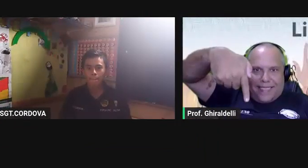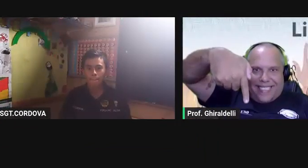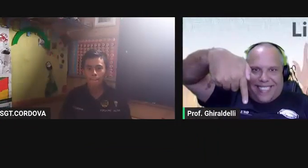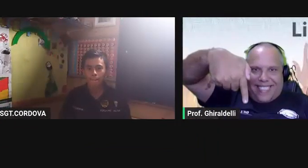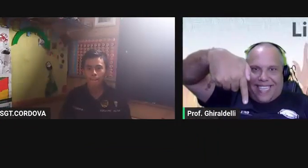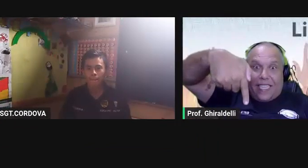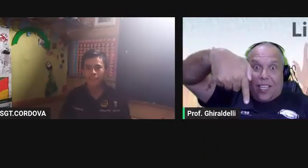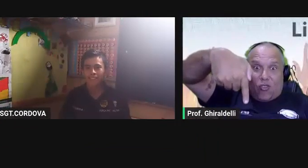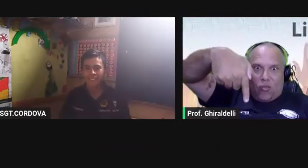Que de queijo.